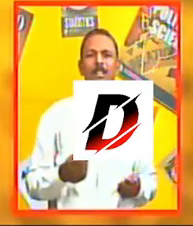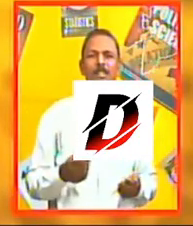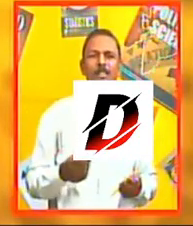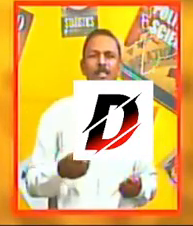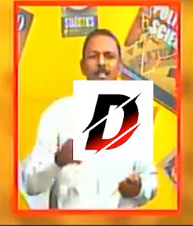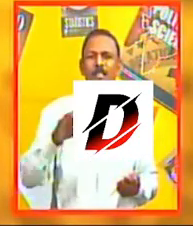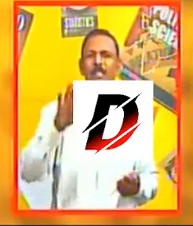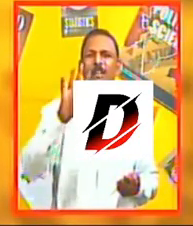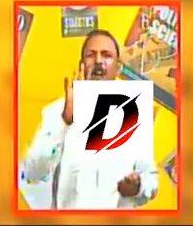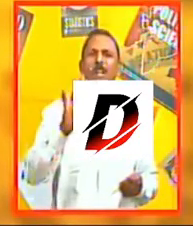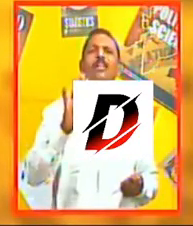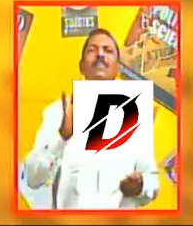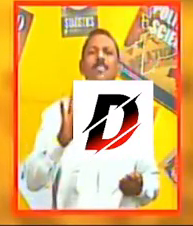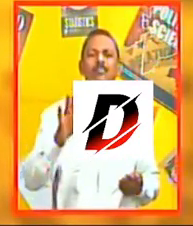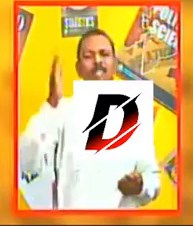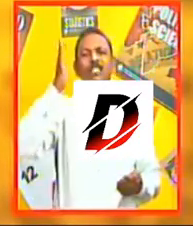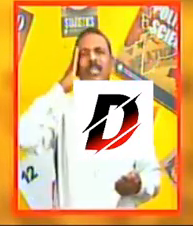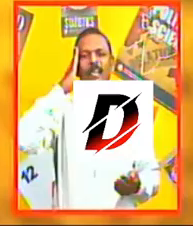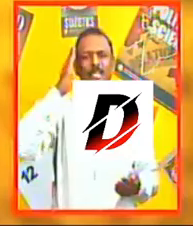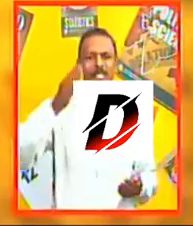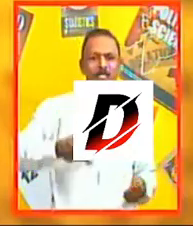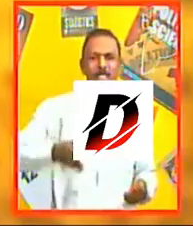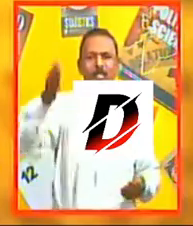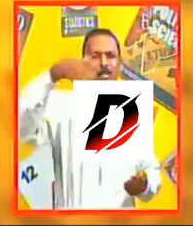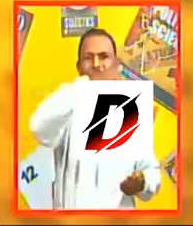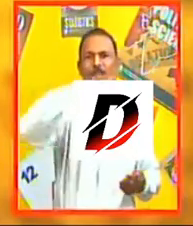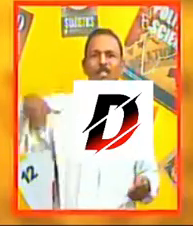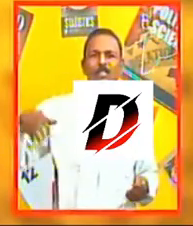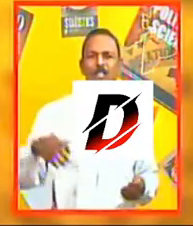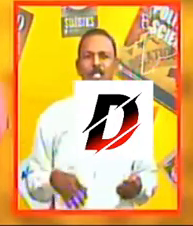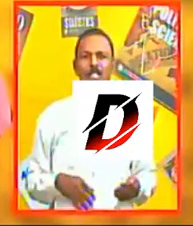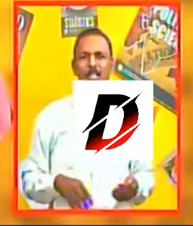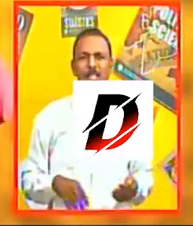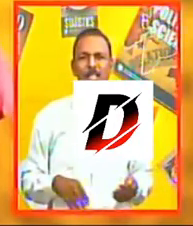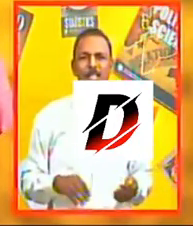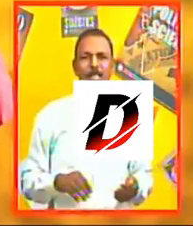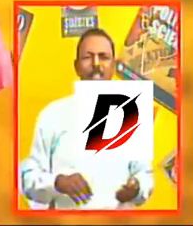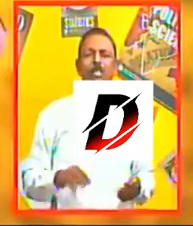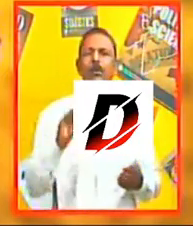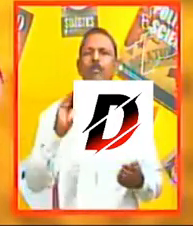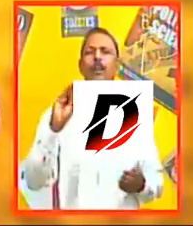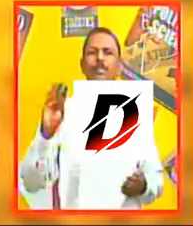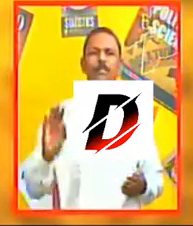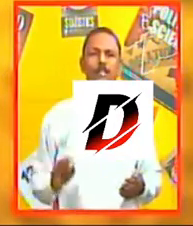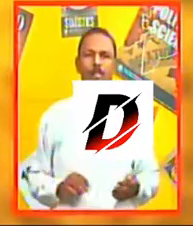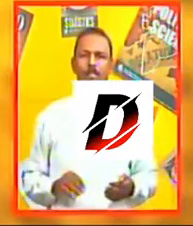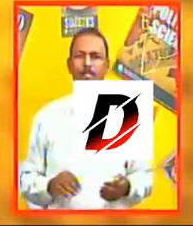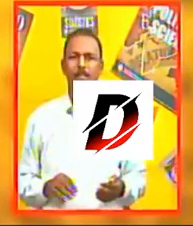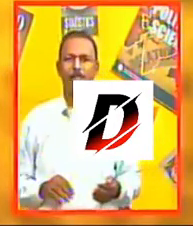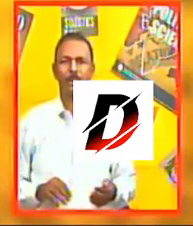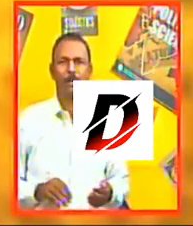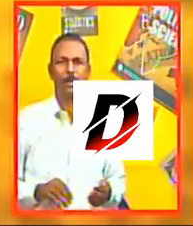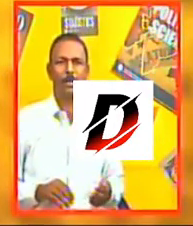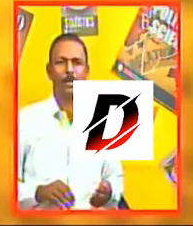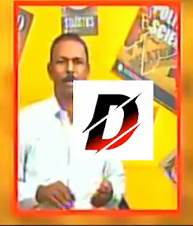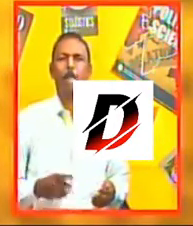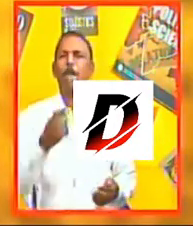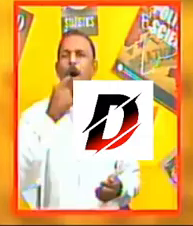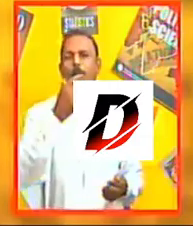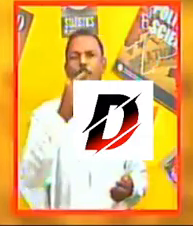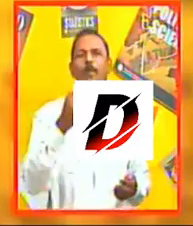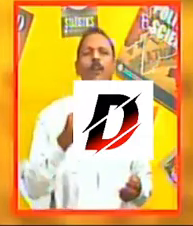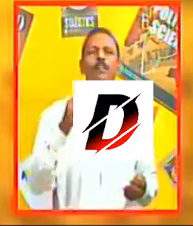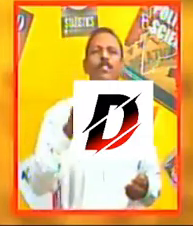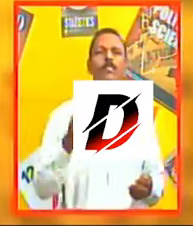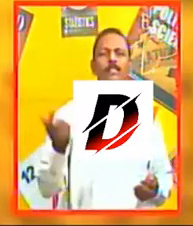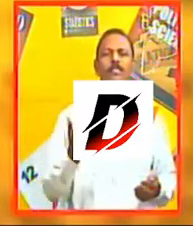காமிச்சிருப்பாங்க. இந்த 4 திசைகளை நம்ம எப்படி சார் நம்ம யாவை வச்சுக்கணும் அப்படின்னா, சிறிய ஒரு பாடல் மூலியமாக நம்ம இதை யாவை வச்சுக்கலாம். அது என்ன